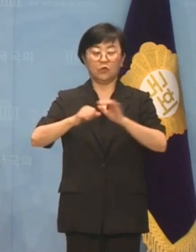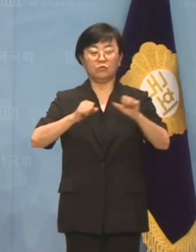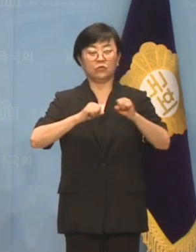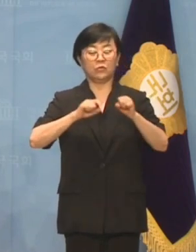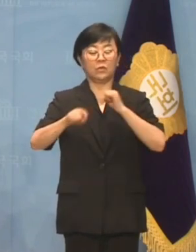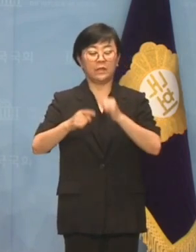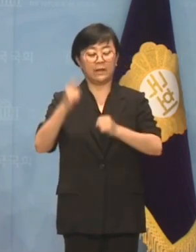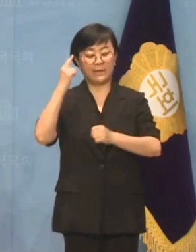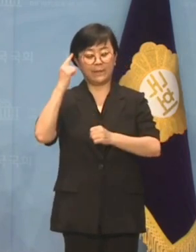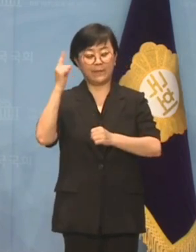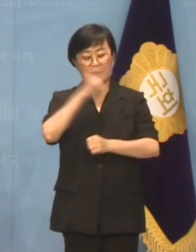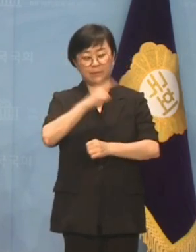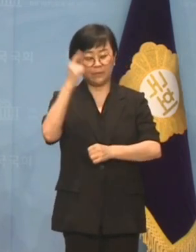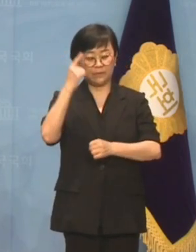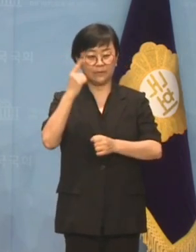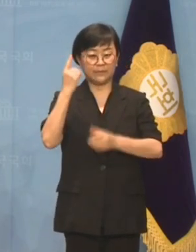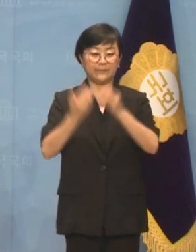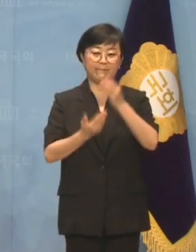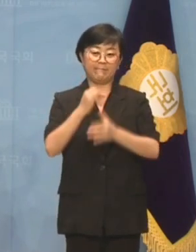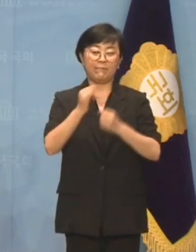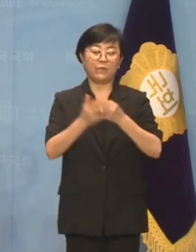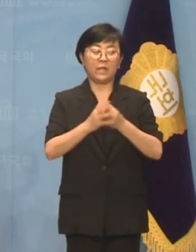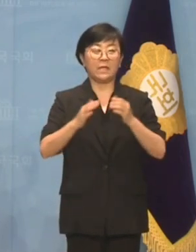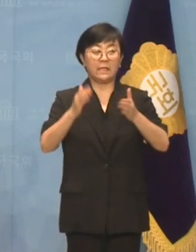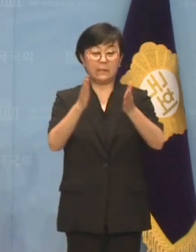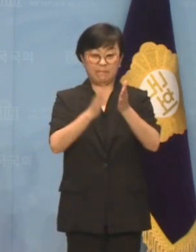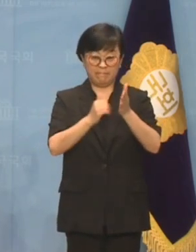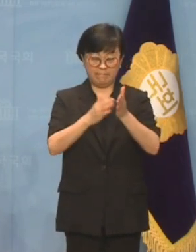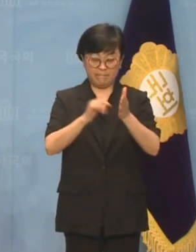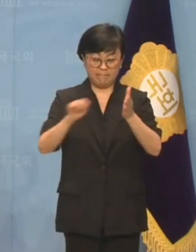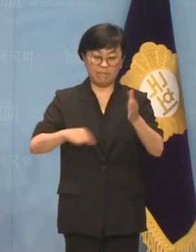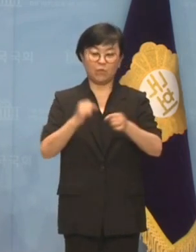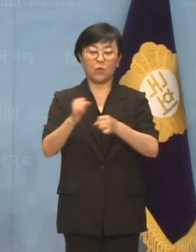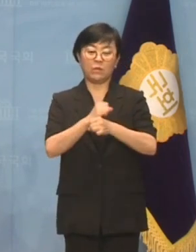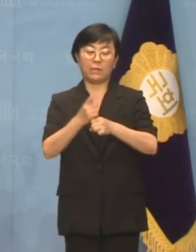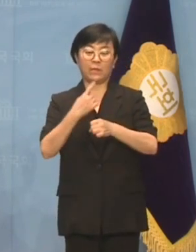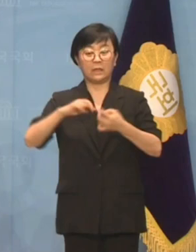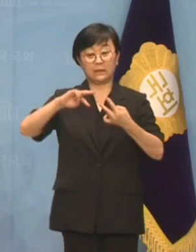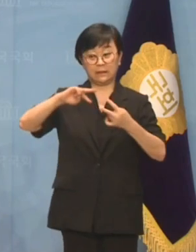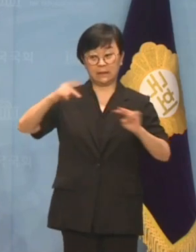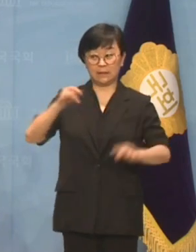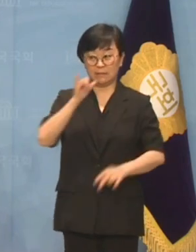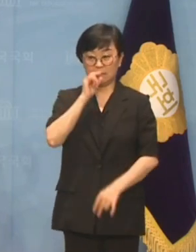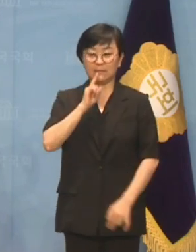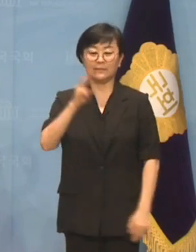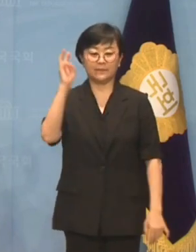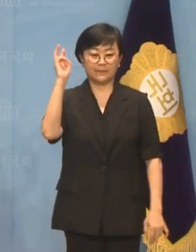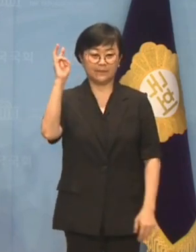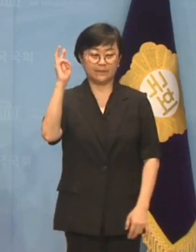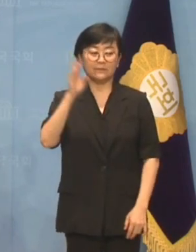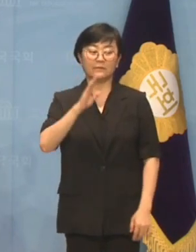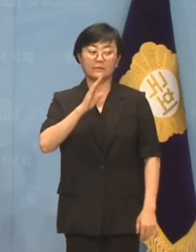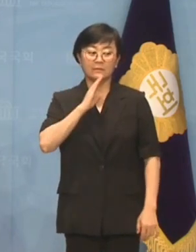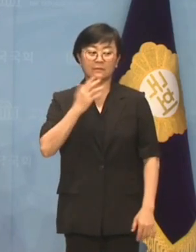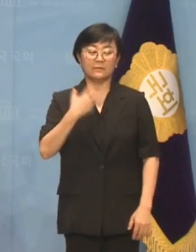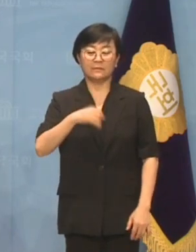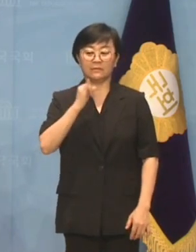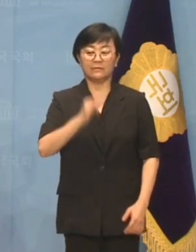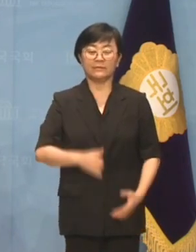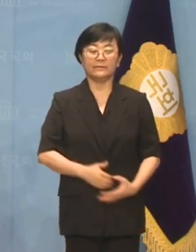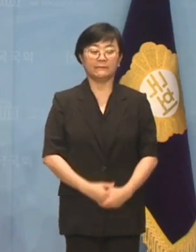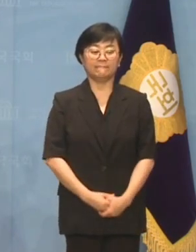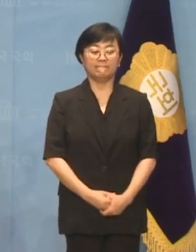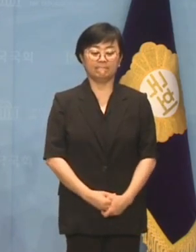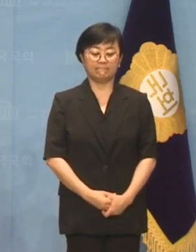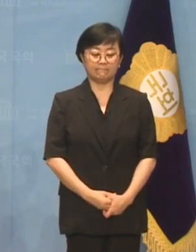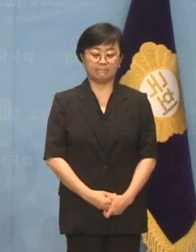선거의 악몽이 떠오릅니다. 아직도 그 밀실에서 작당을 모의하던 DNA가 남아있는 것은 아닌지 참으로